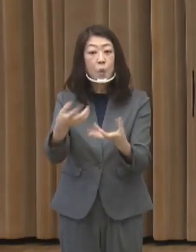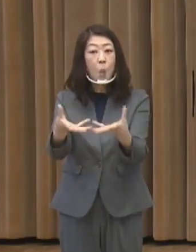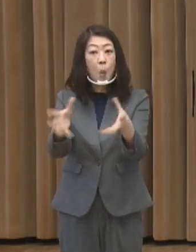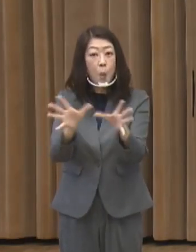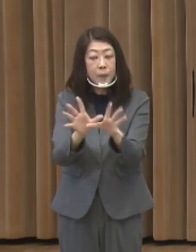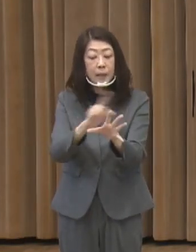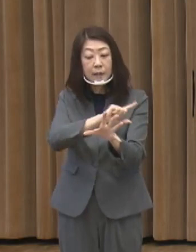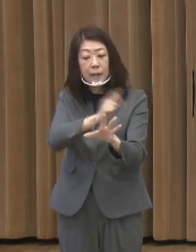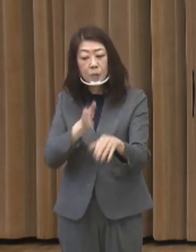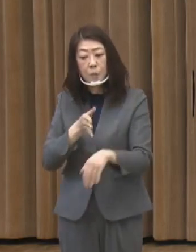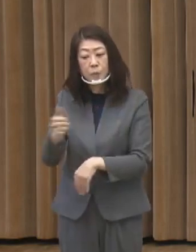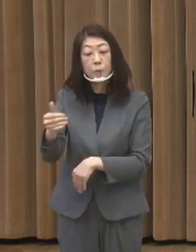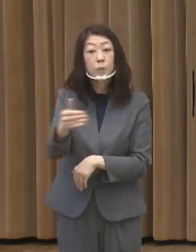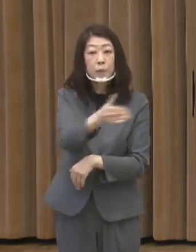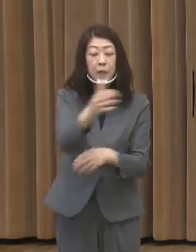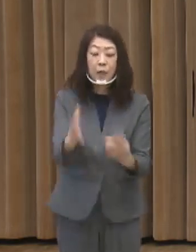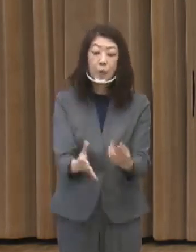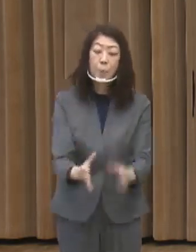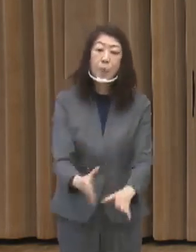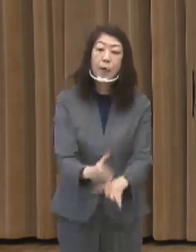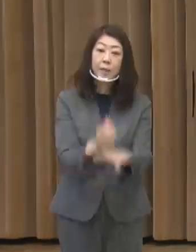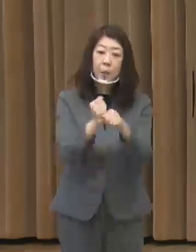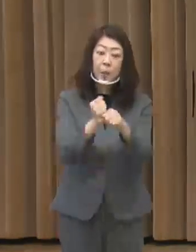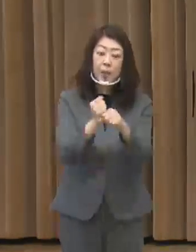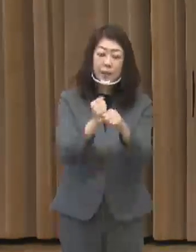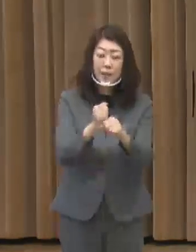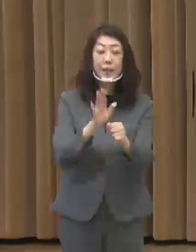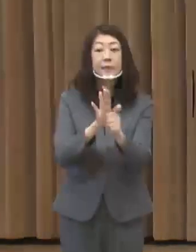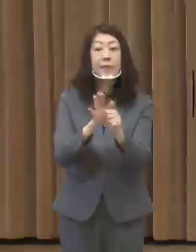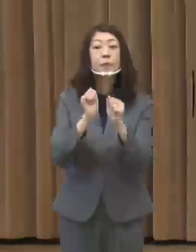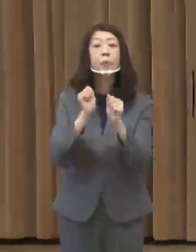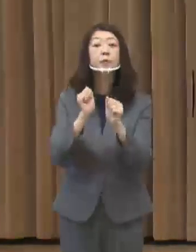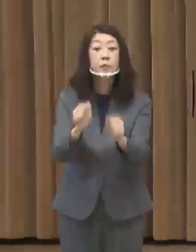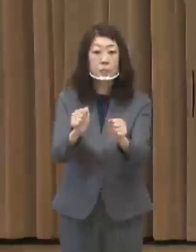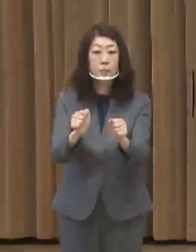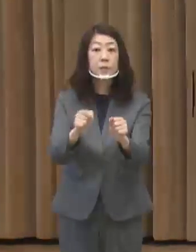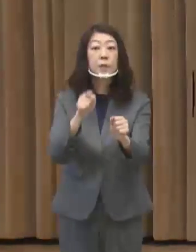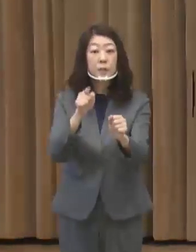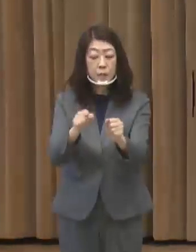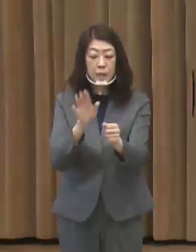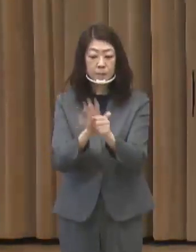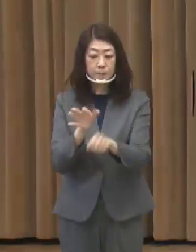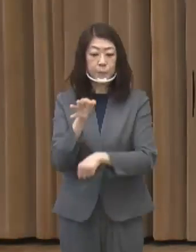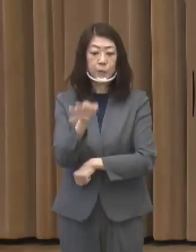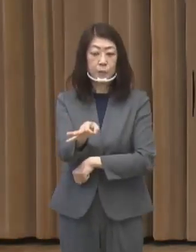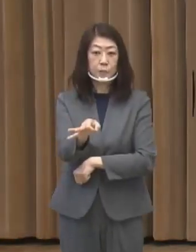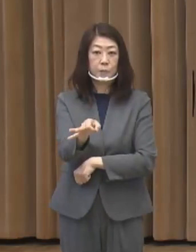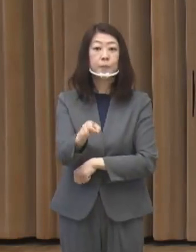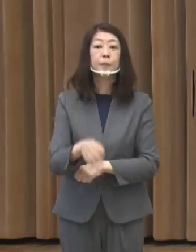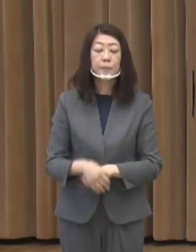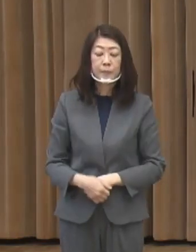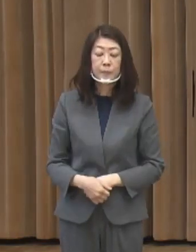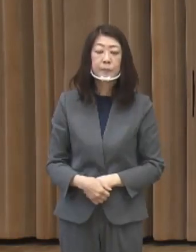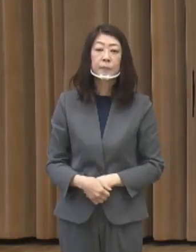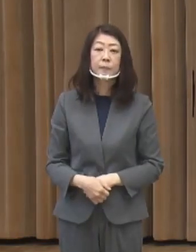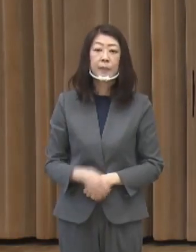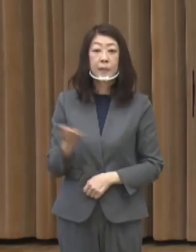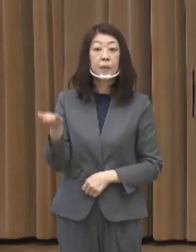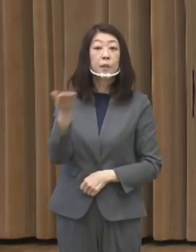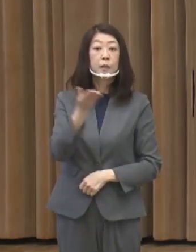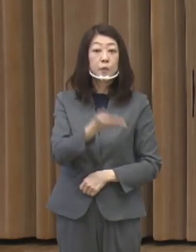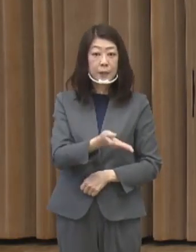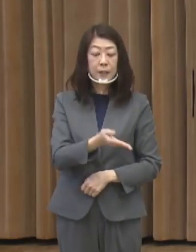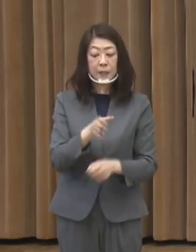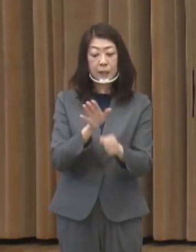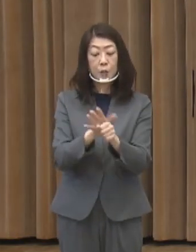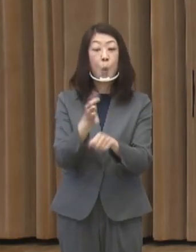ートをすると同時に補助を上積みさせていただく、こういったものであります。3枚目お願いします。次に感染防止対策協